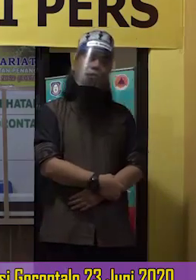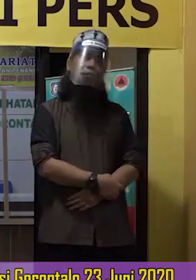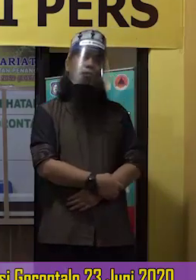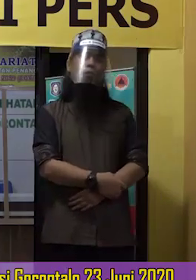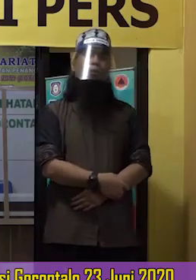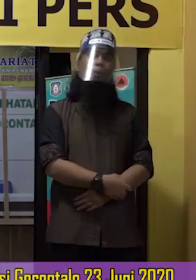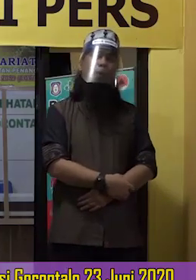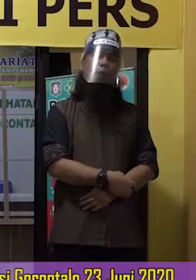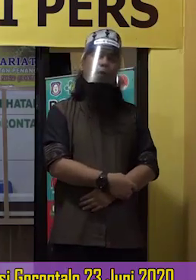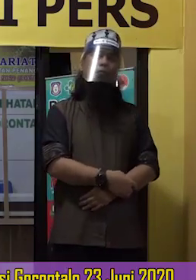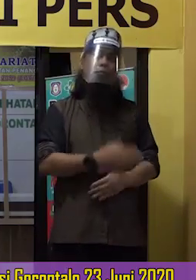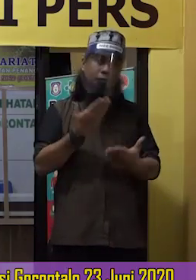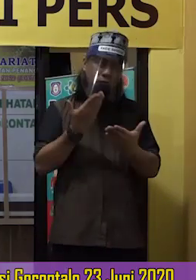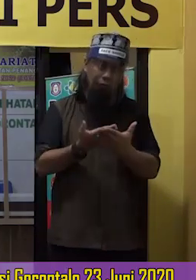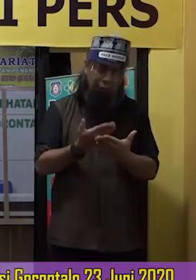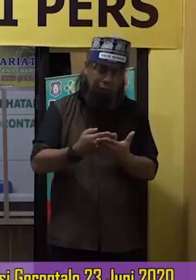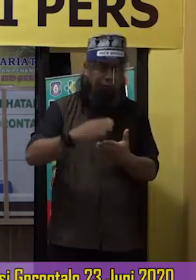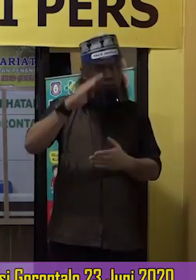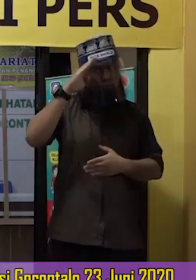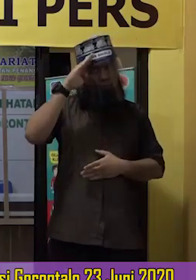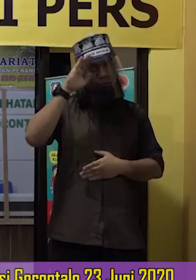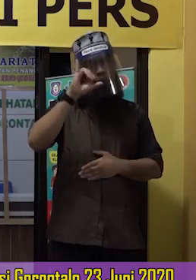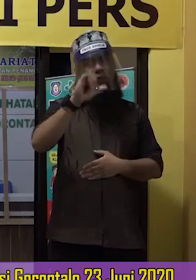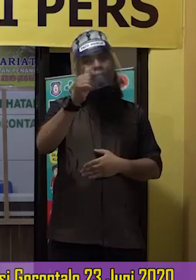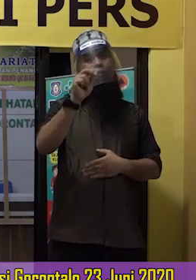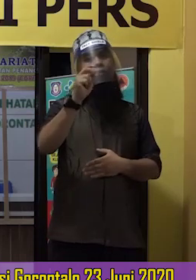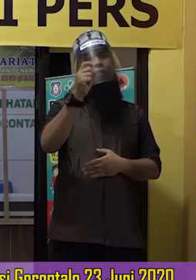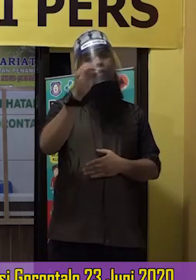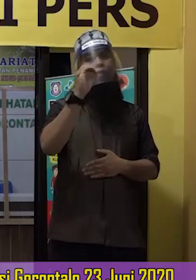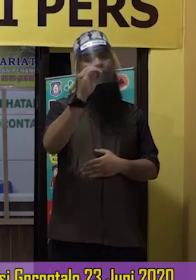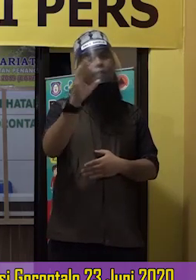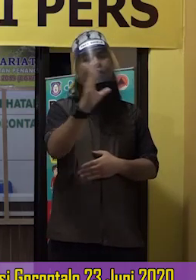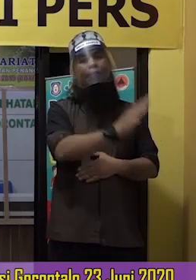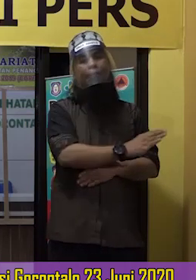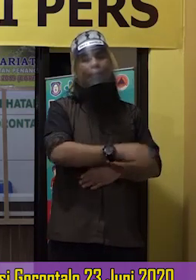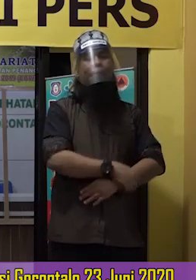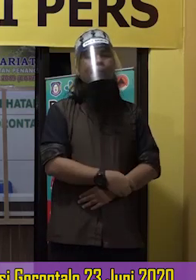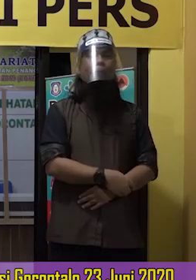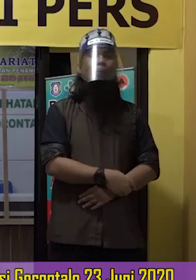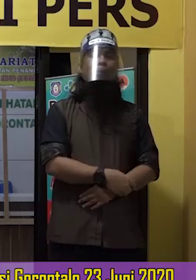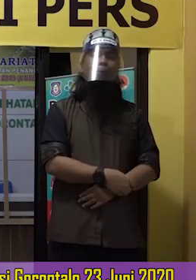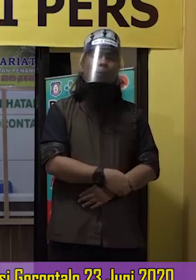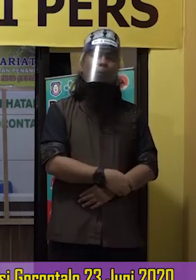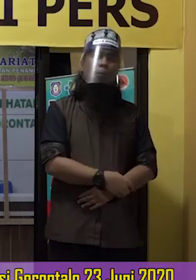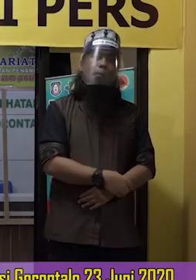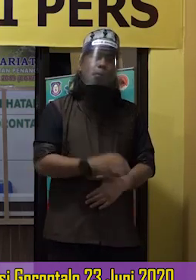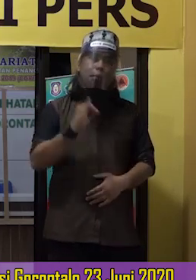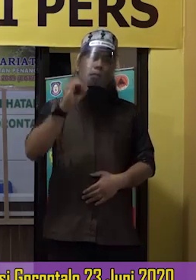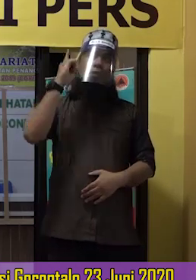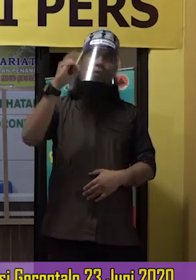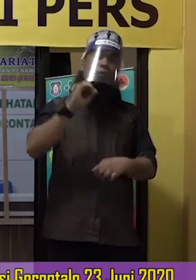Terima kasih Pak Yanto. Semoga ini bisa menjadi pencerahan buat seluruh masyarakat Provinsi